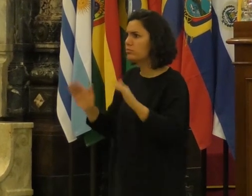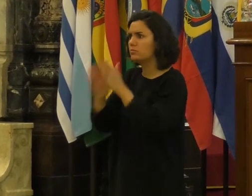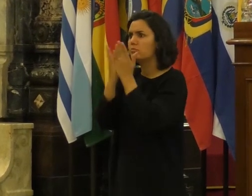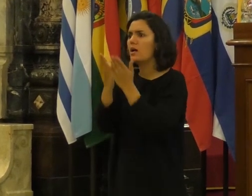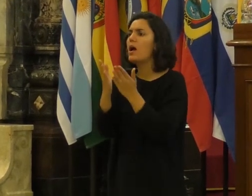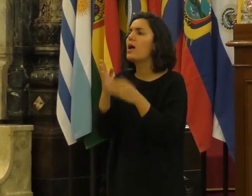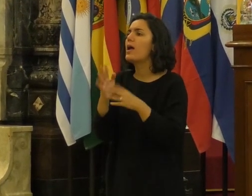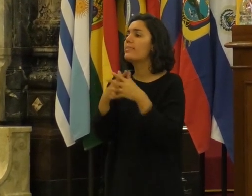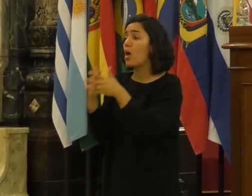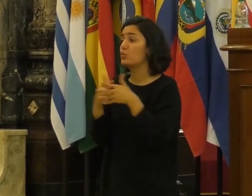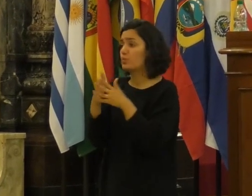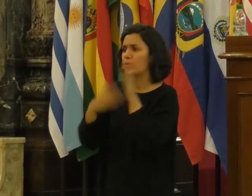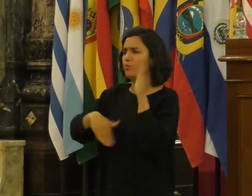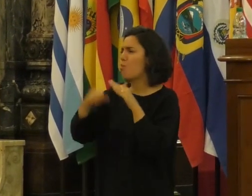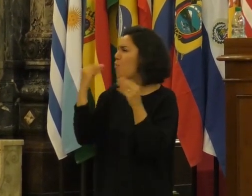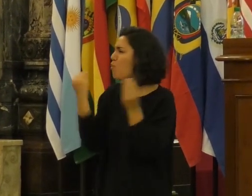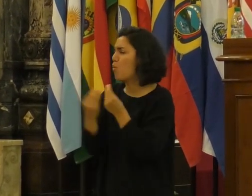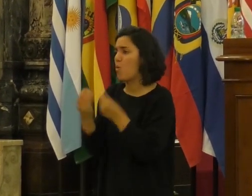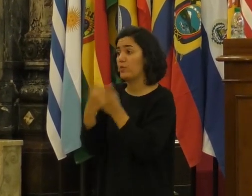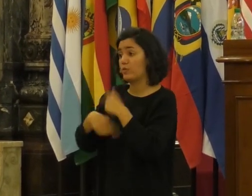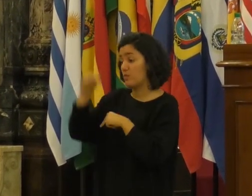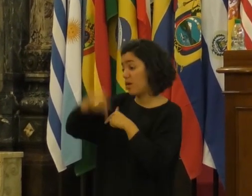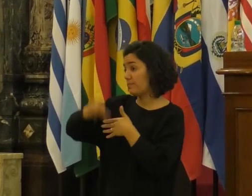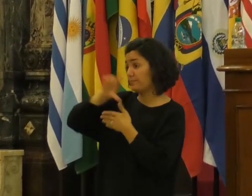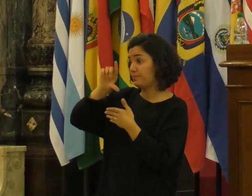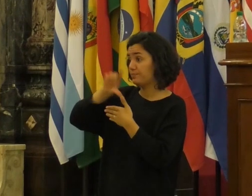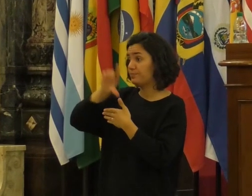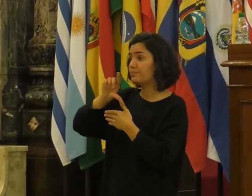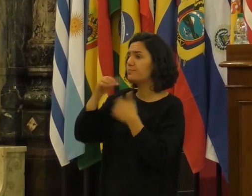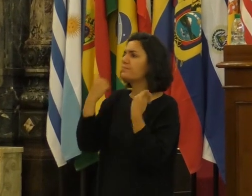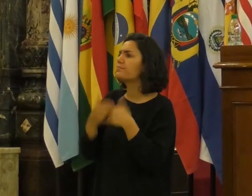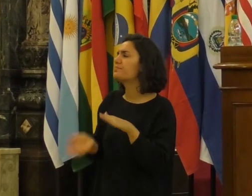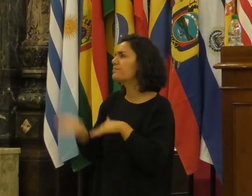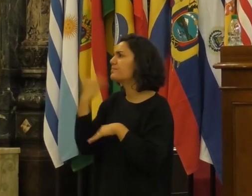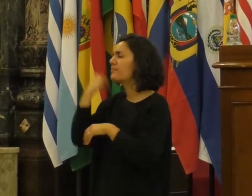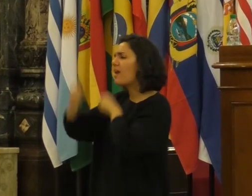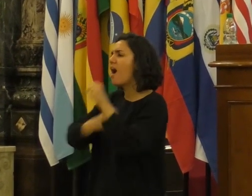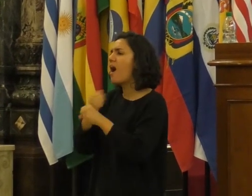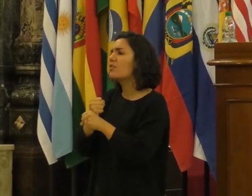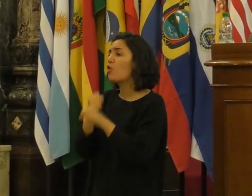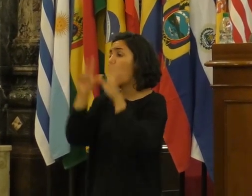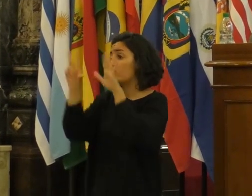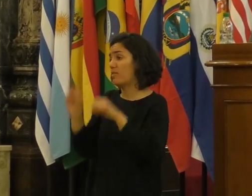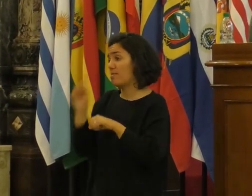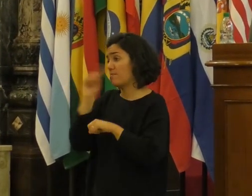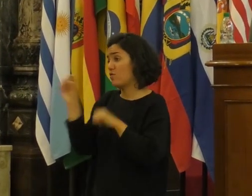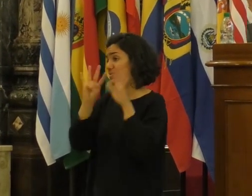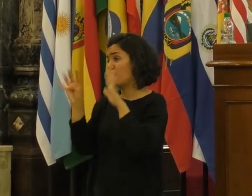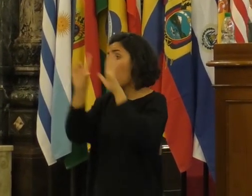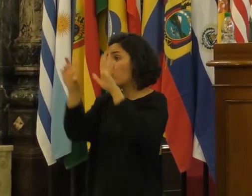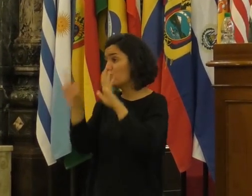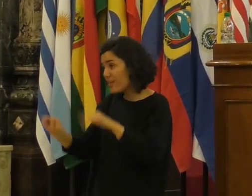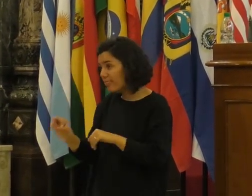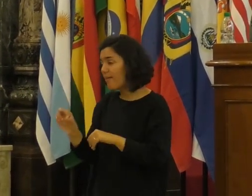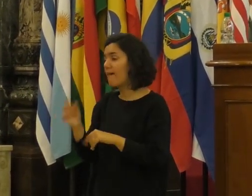Estados Unidos. Las revistas de la American Psychological Association empezaron en los años 80 del siglo XIX. No es